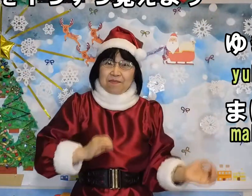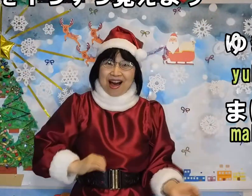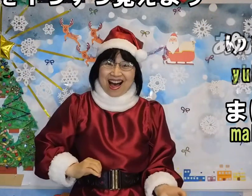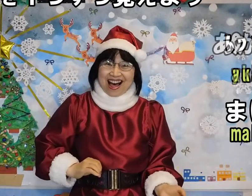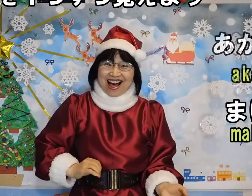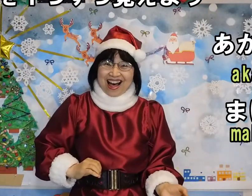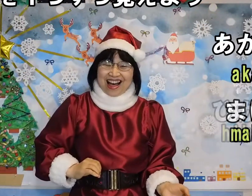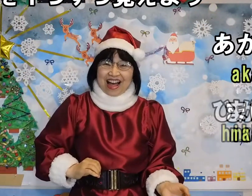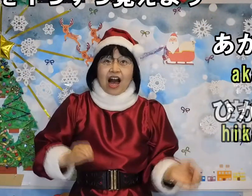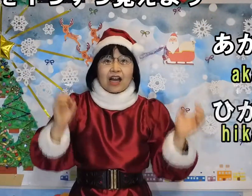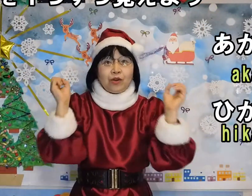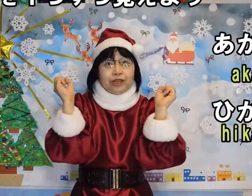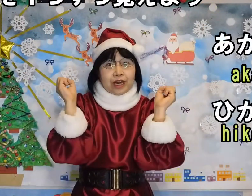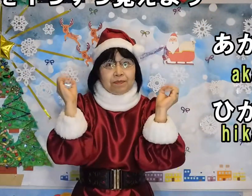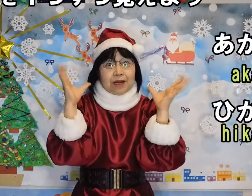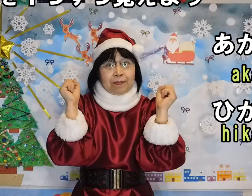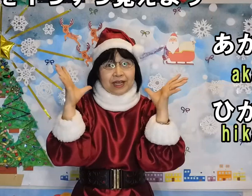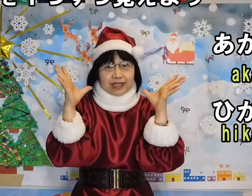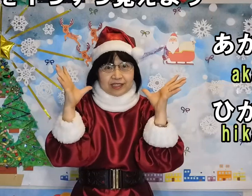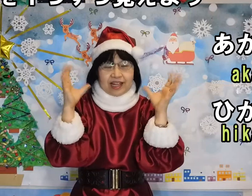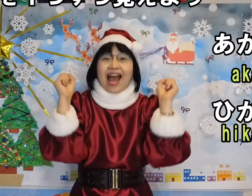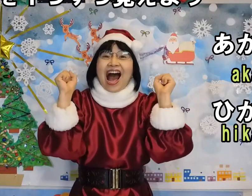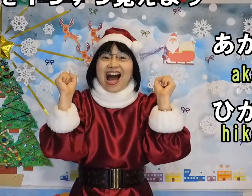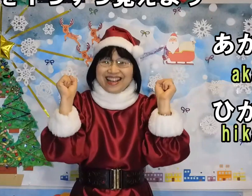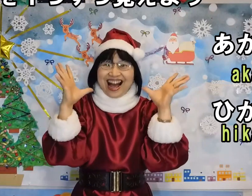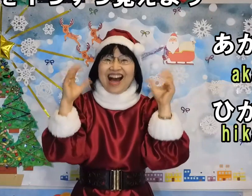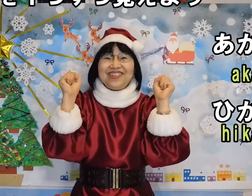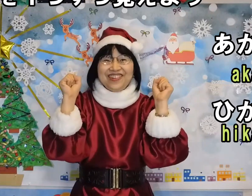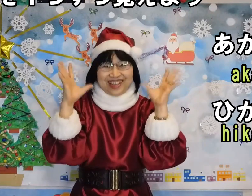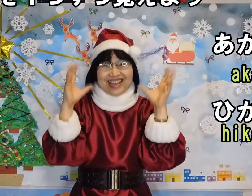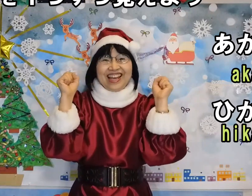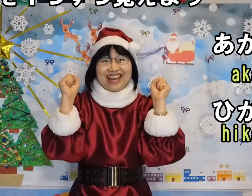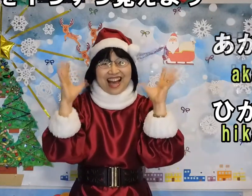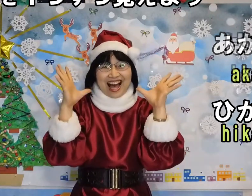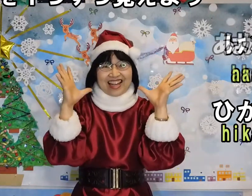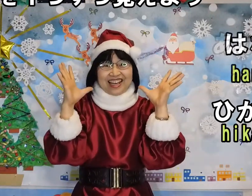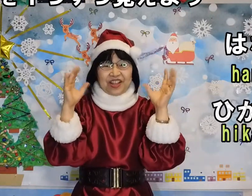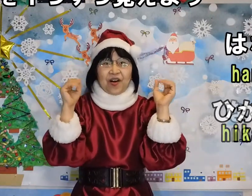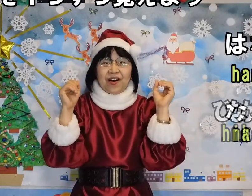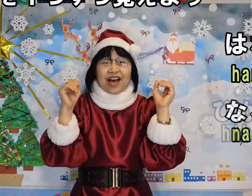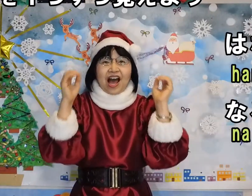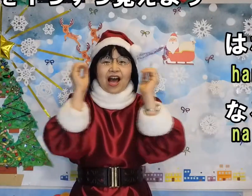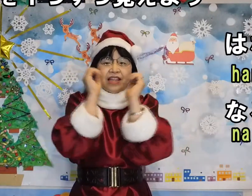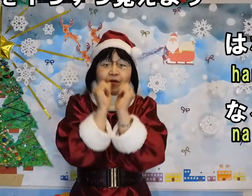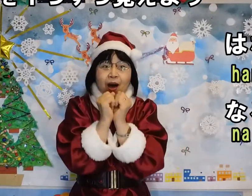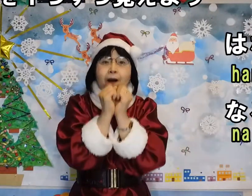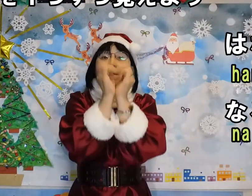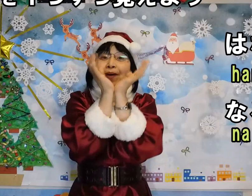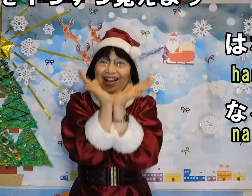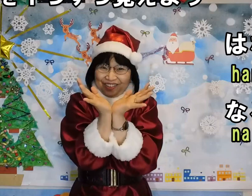ば、明るい光ピカピカです。明るい光の花はパッと